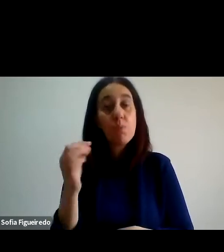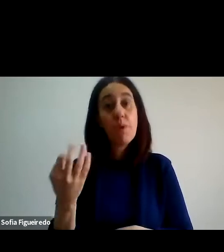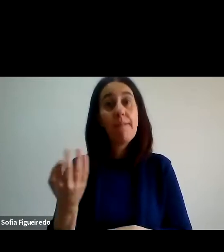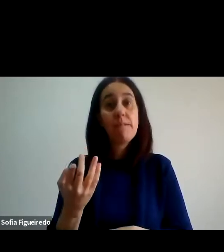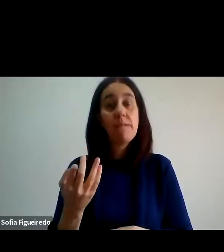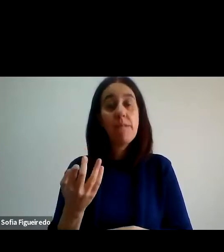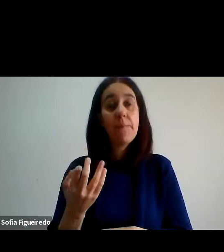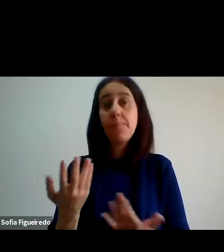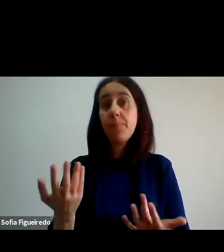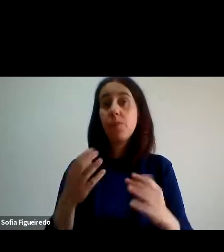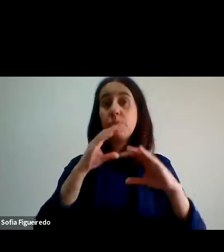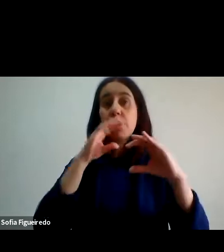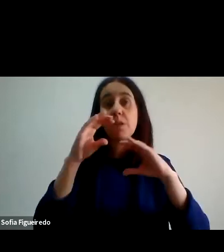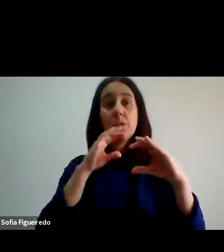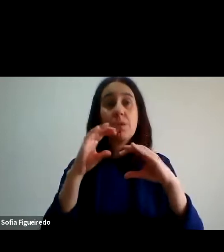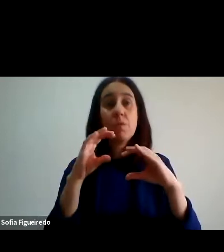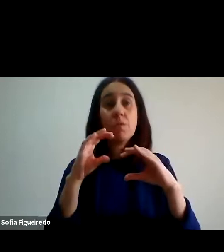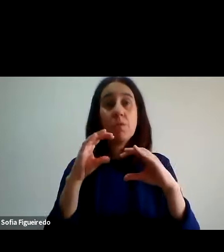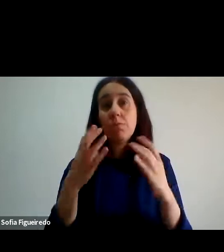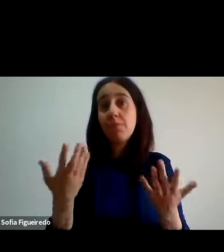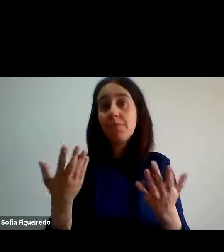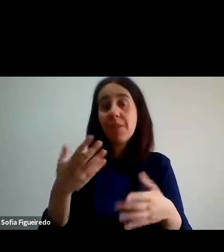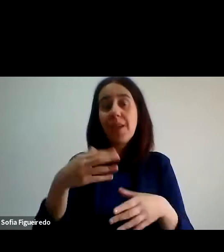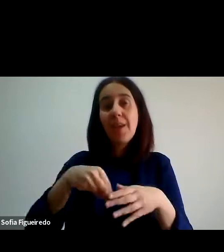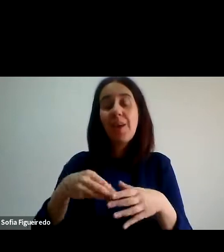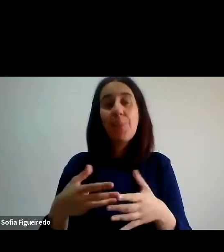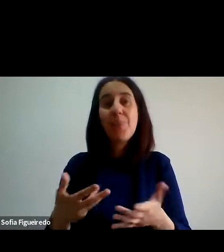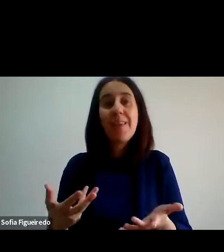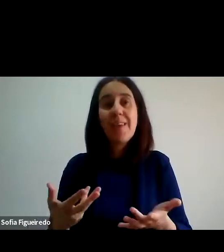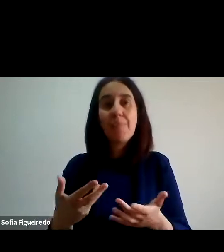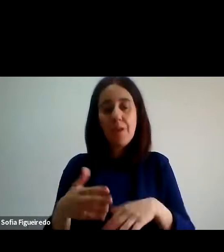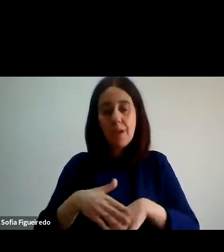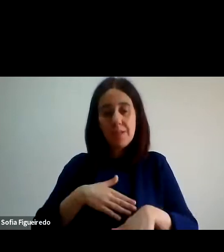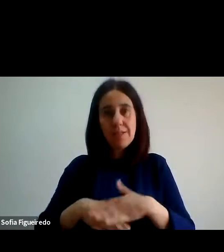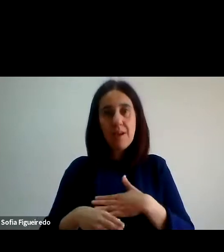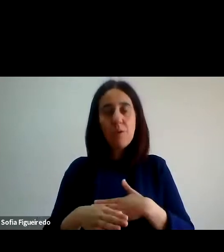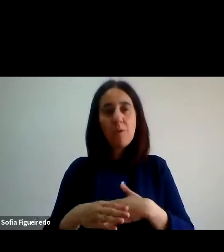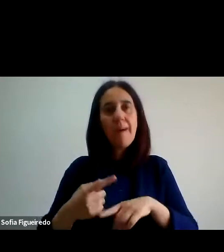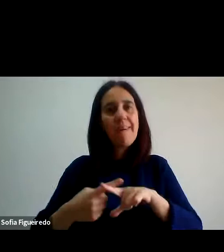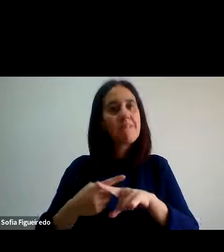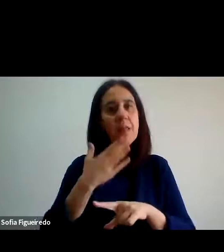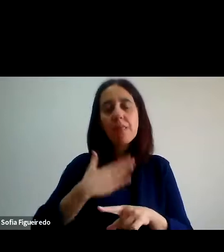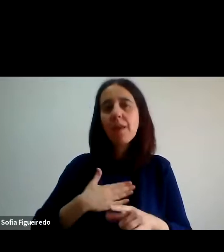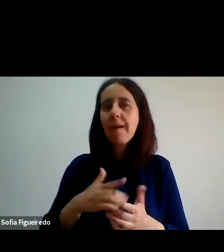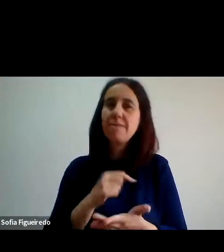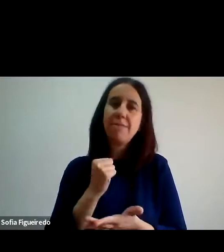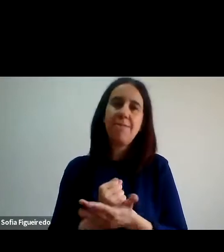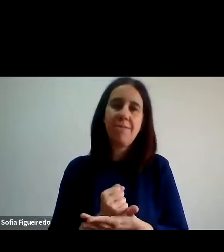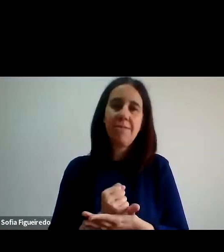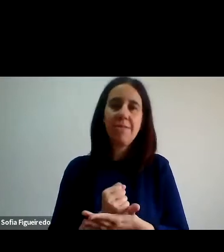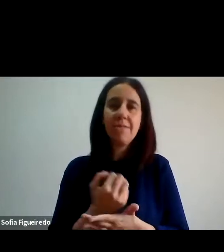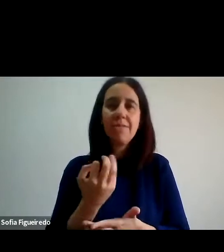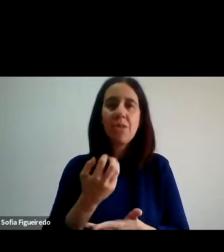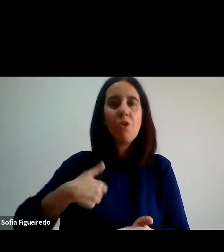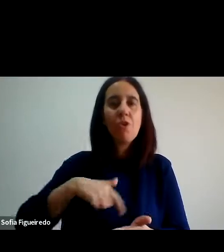efetivamente, comunicação é uma ação que nos deve motivar sempre. É uma ação que nós